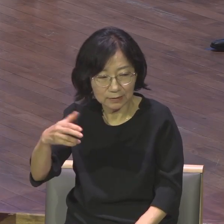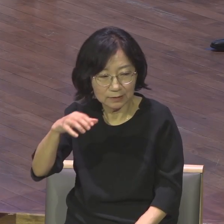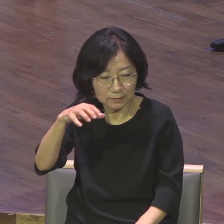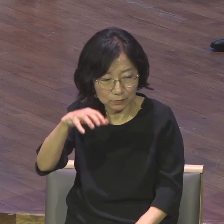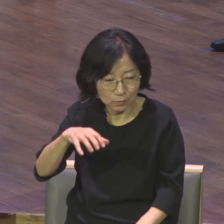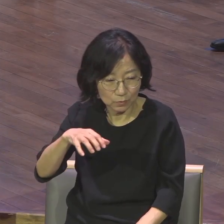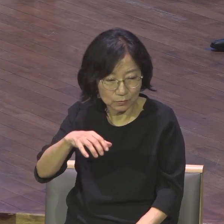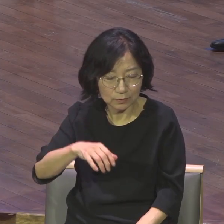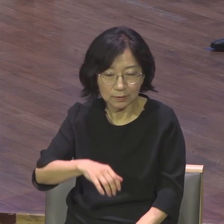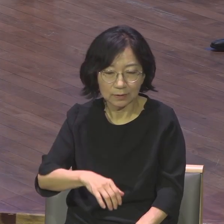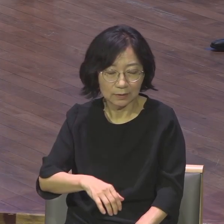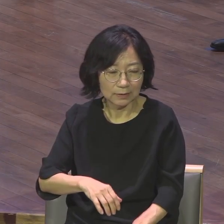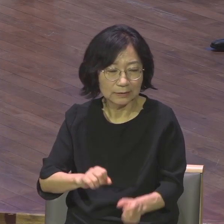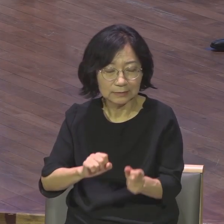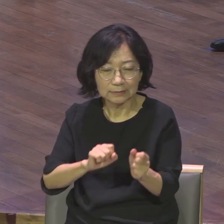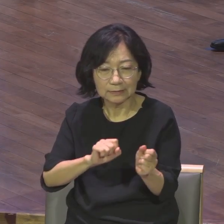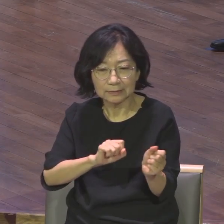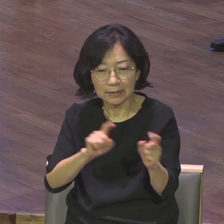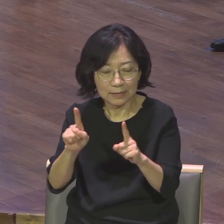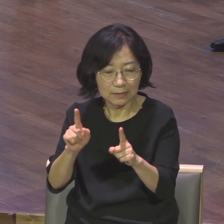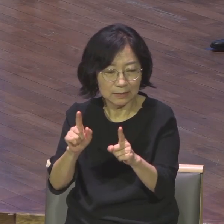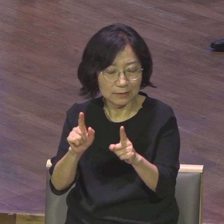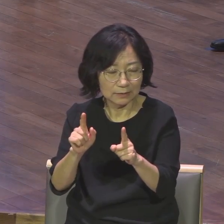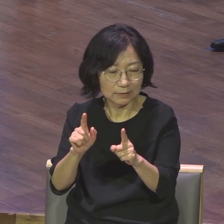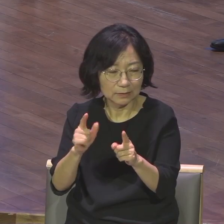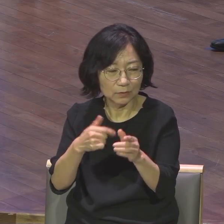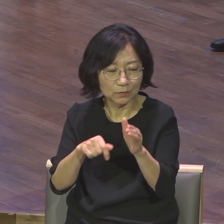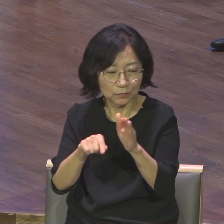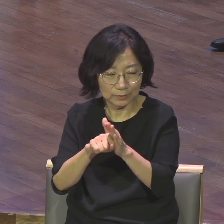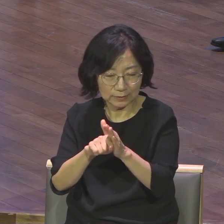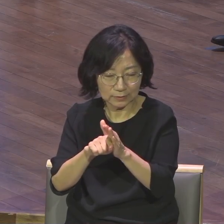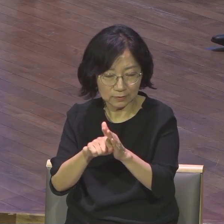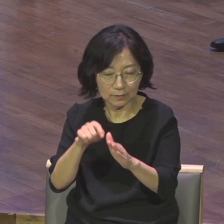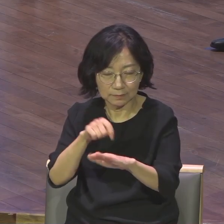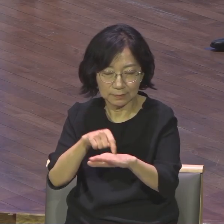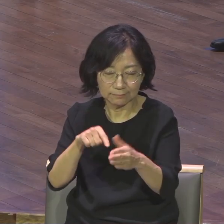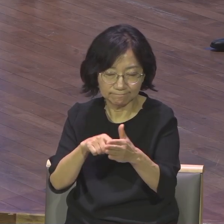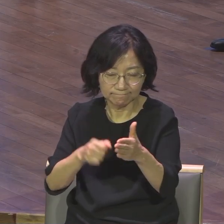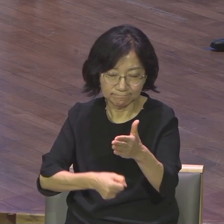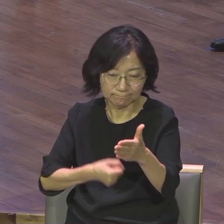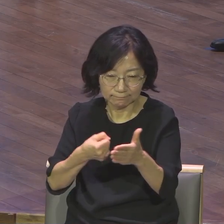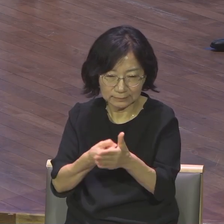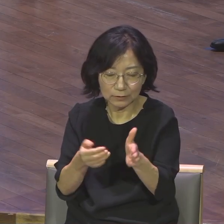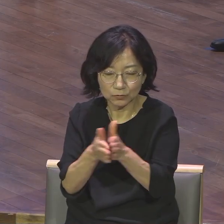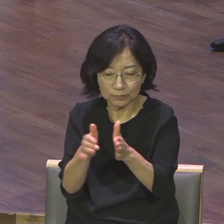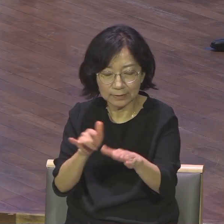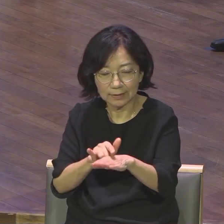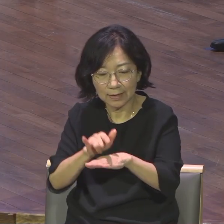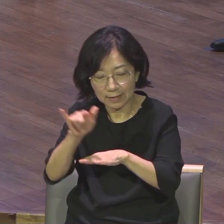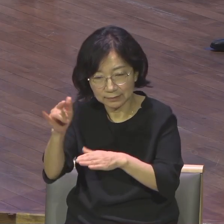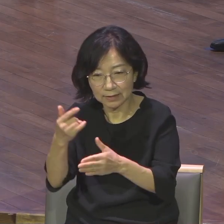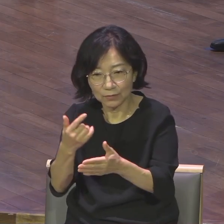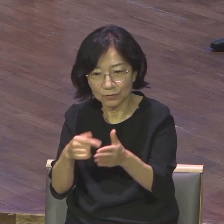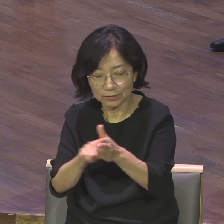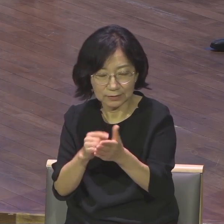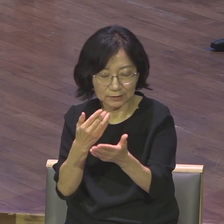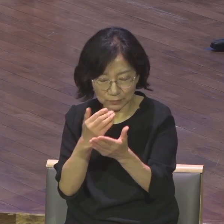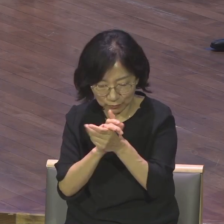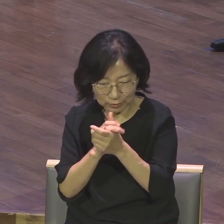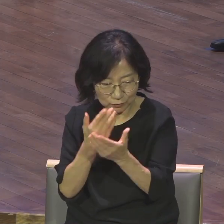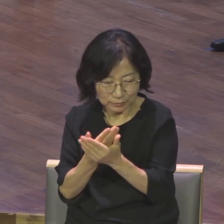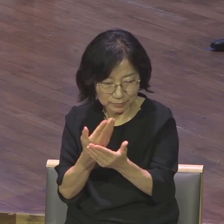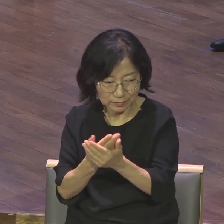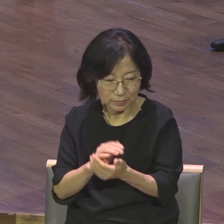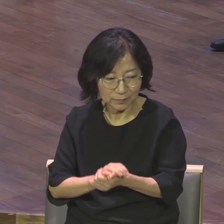살리는 에스겔이 되겠습니다 하는 주제로 이 마음을 가지고 결단하고 가는 이 단기 선교 우리 팀들을 위해서 기도해 주시기